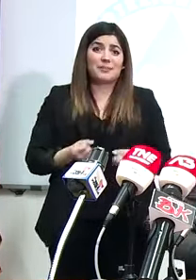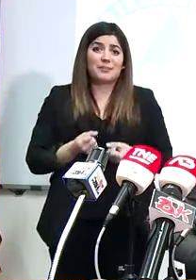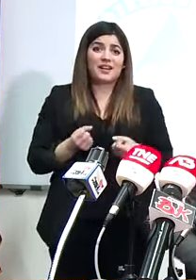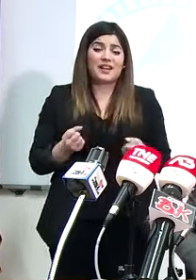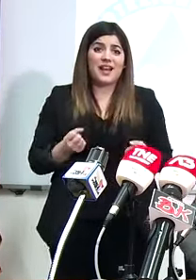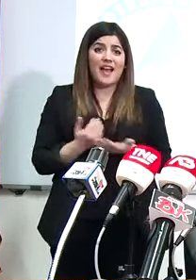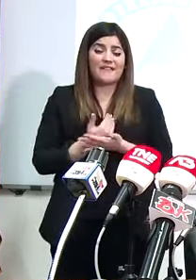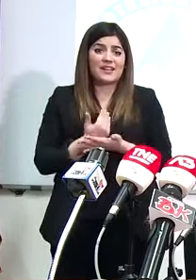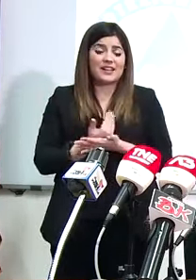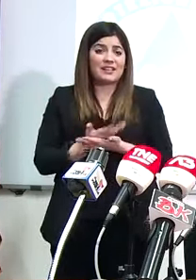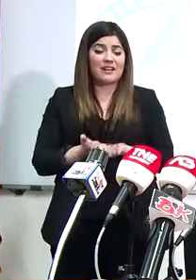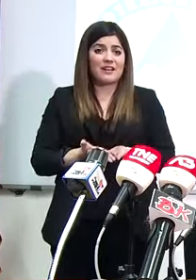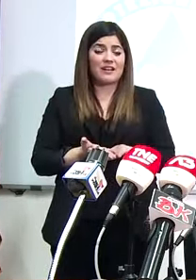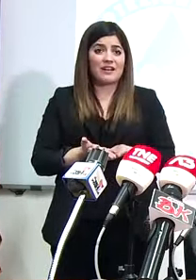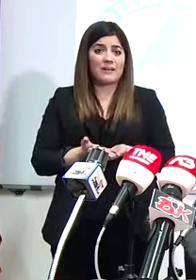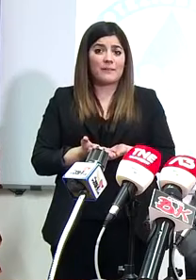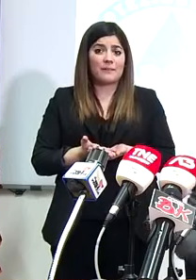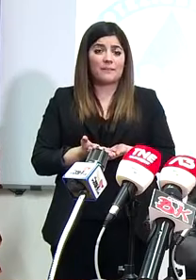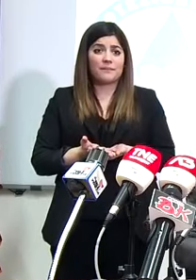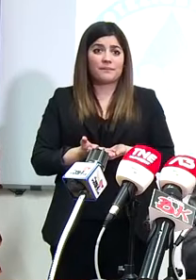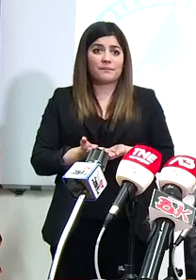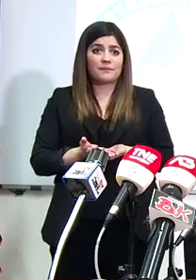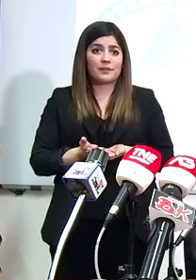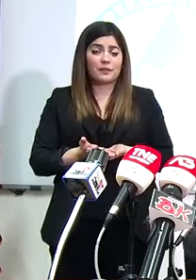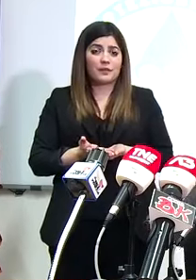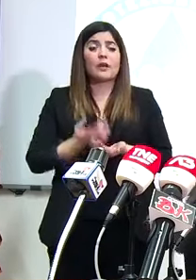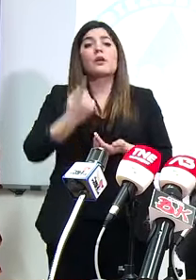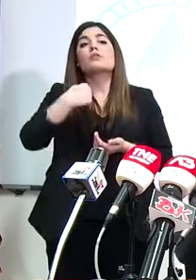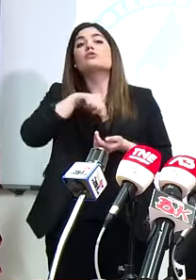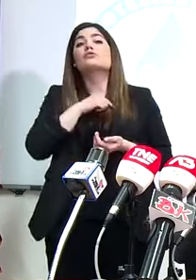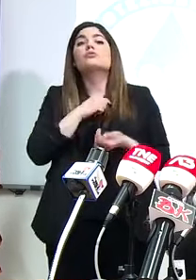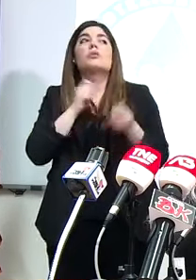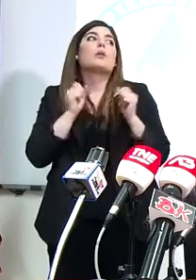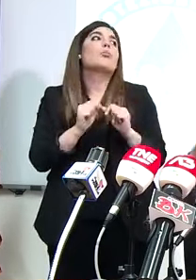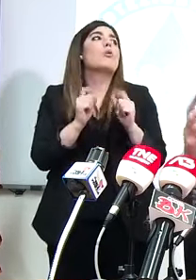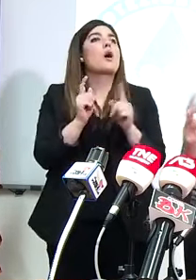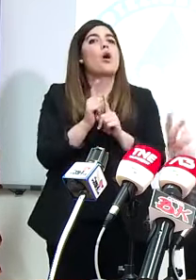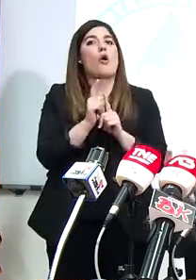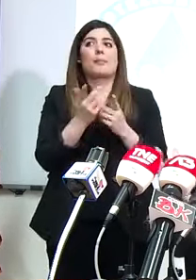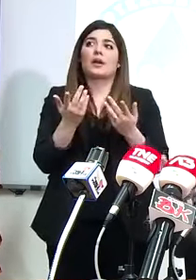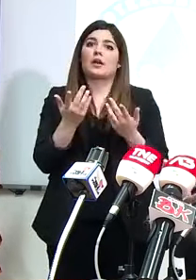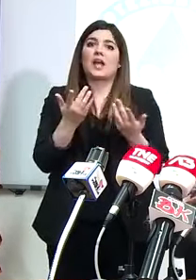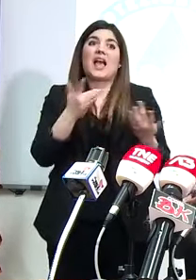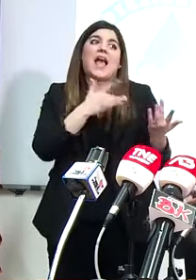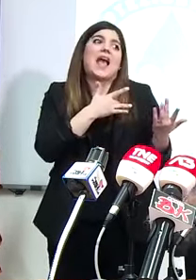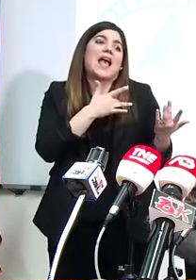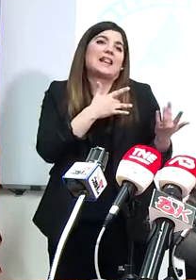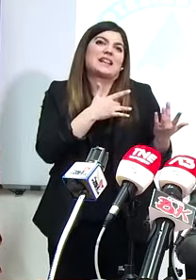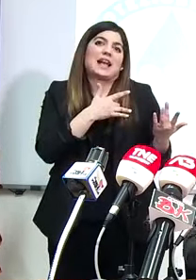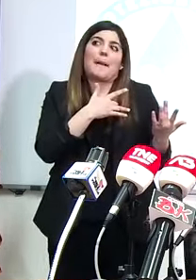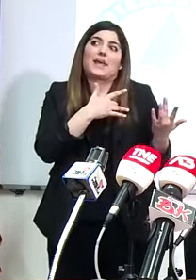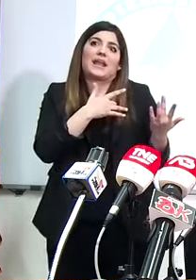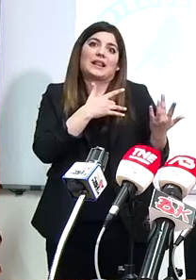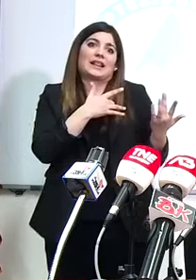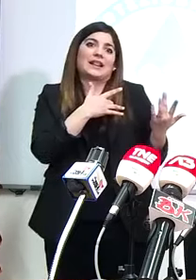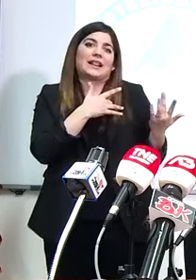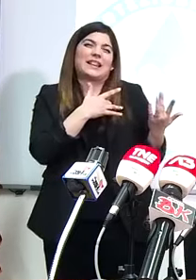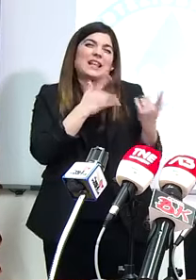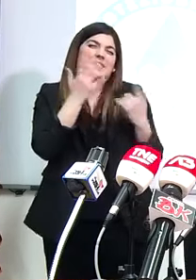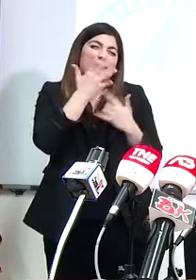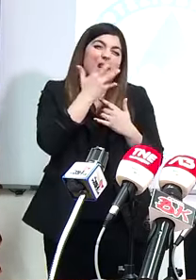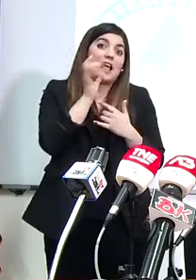perché non abbiamo commesso nessun reato potremmo essere stati come si eticamente e moralmente accusati se avessimo fatto tutto